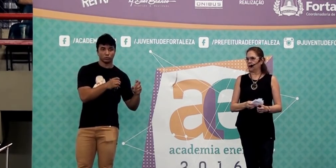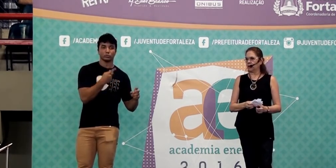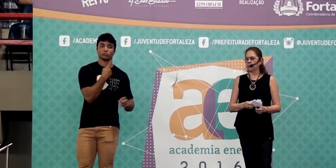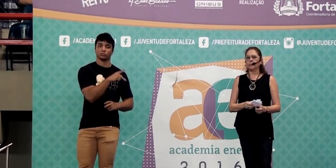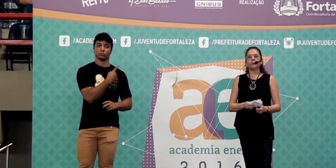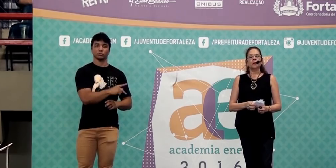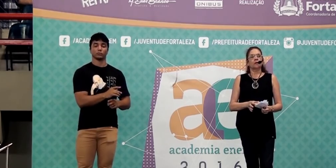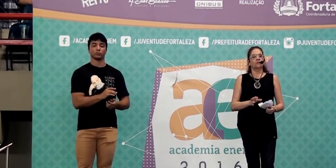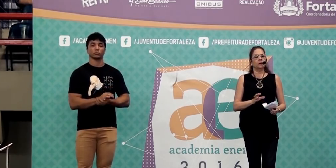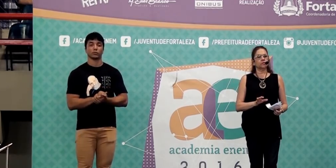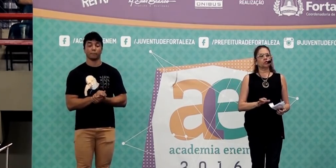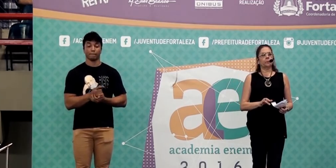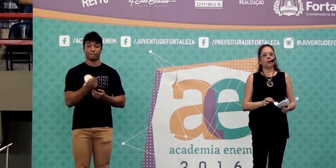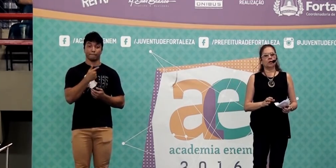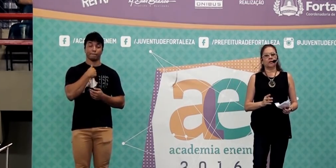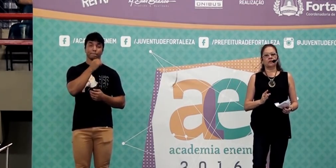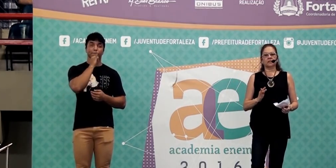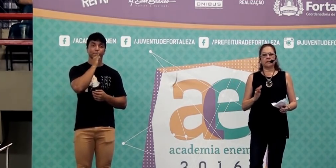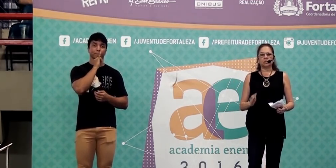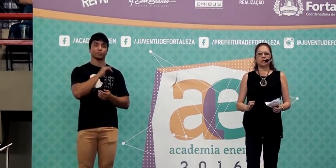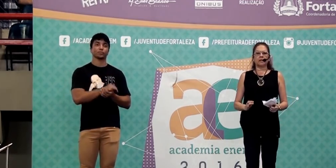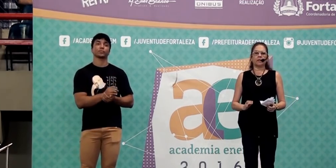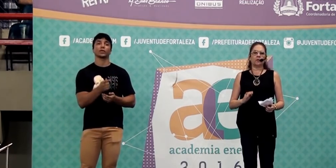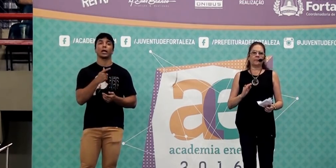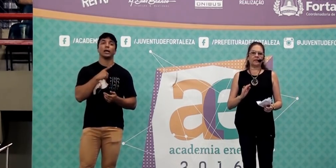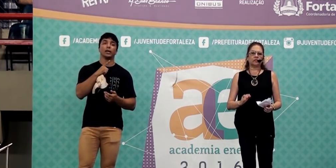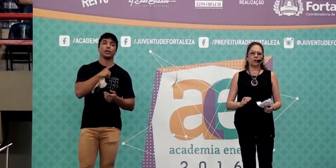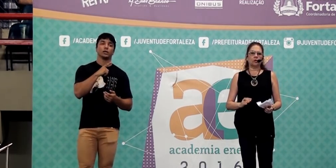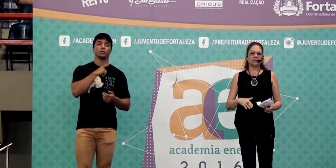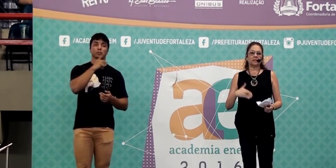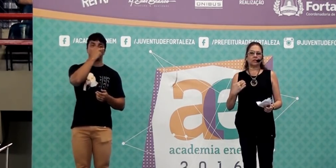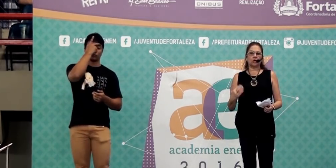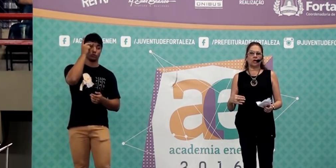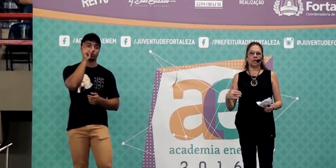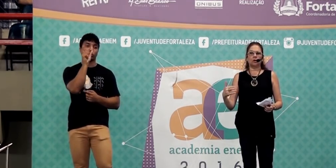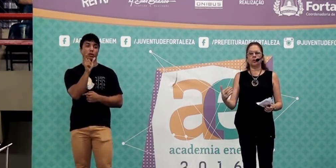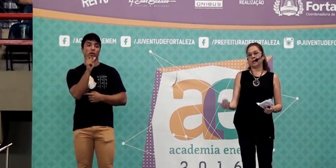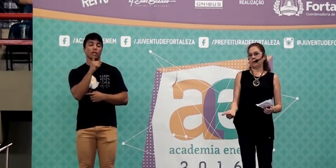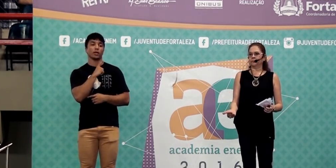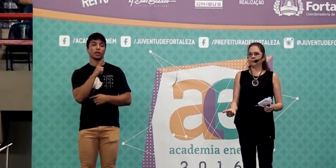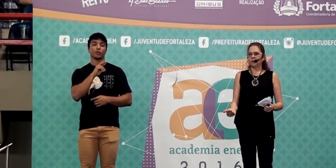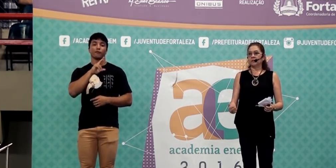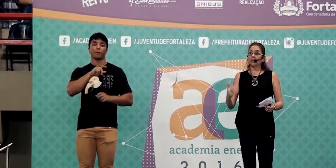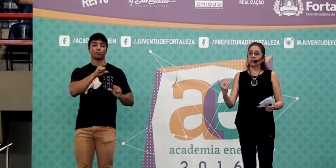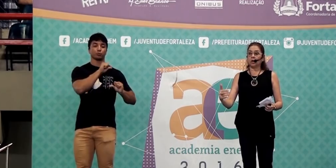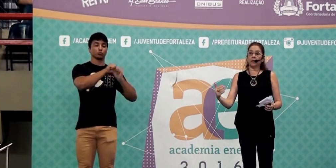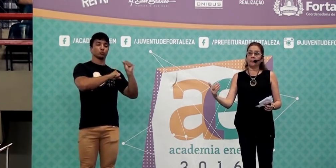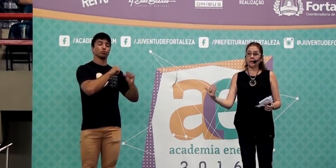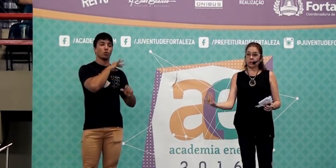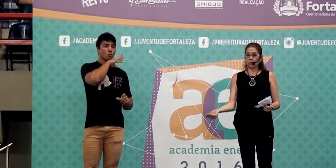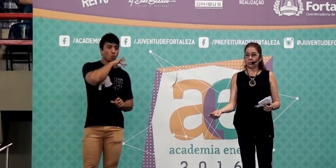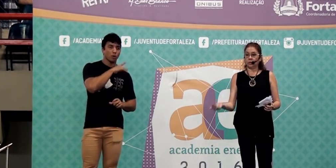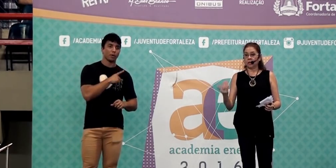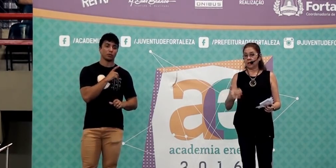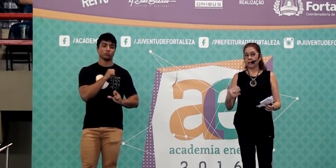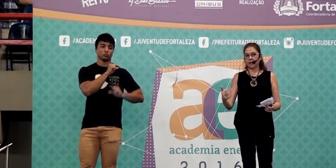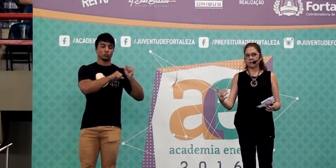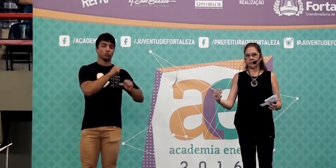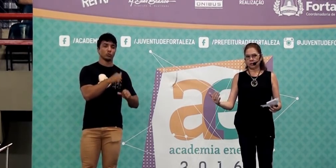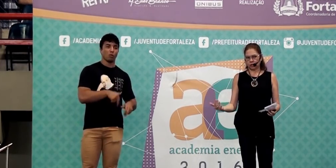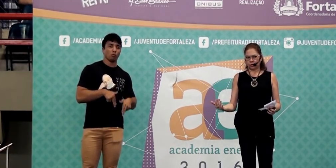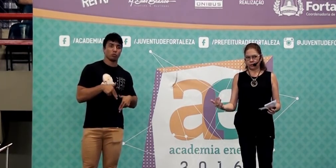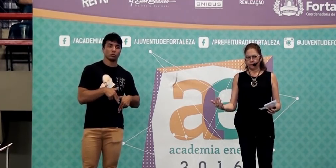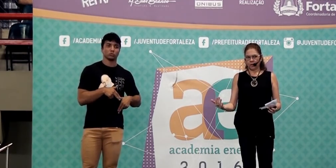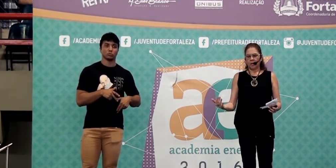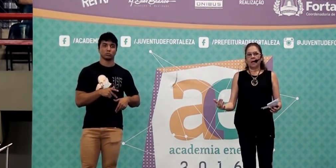sentido com aquilo. Vamos supor que você diga que uma pessoa se torna ruim, se torna bandido. Ninguém